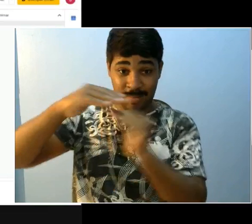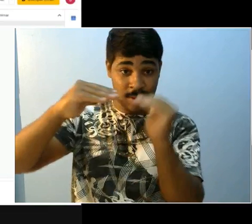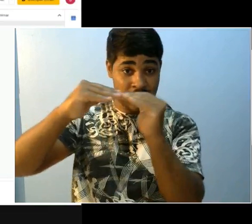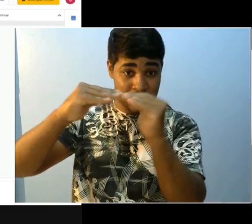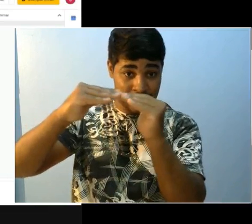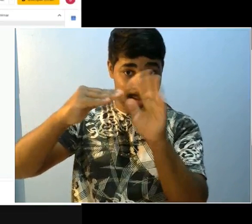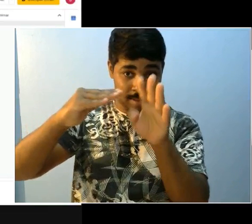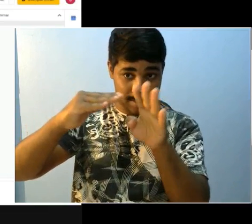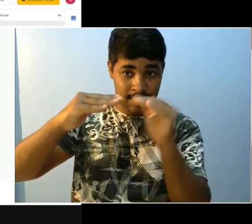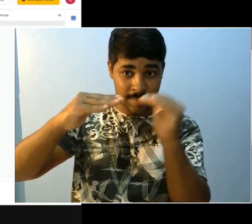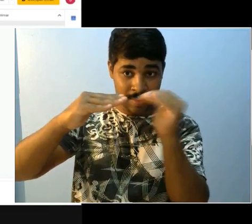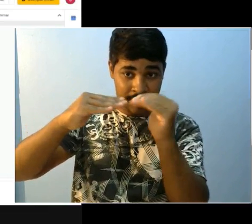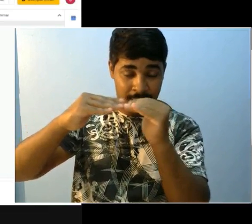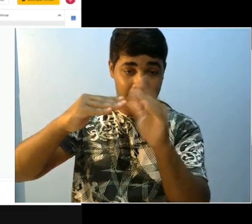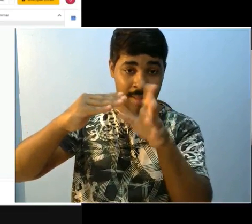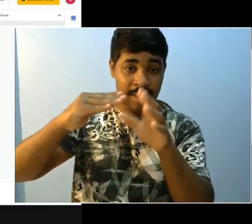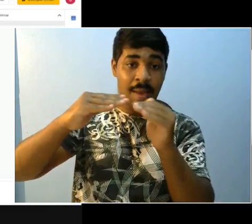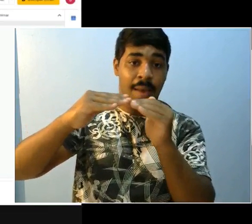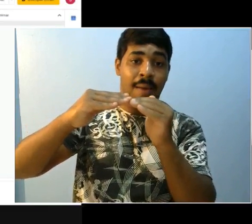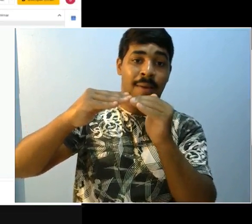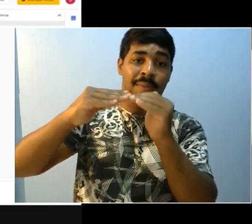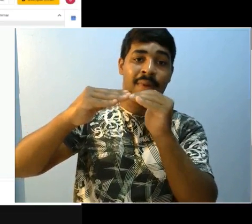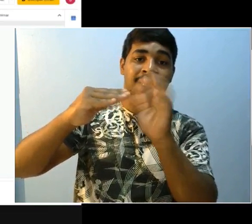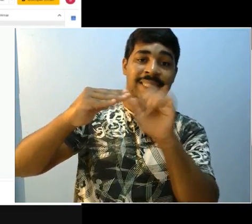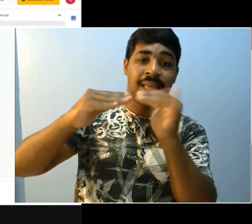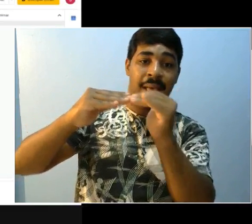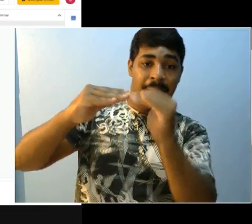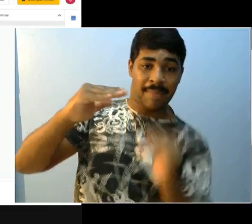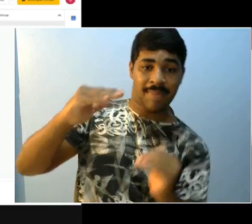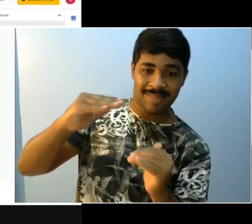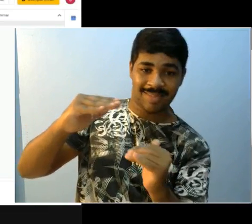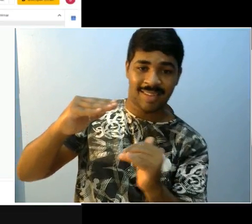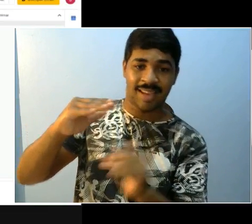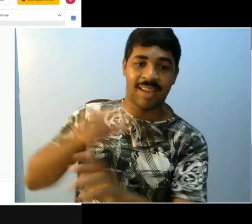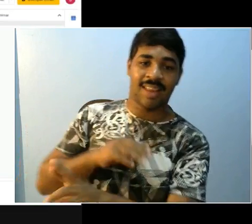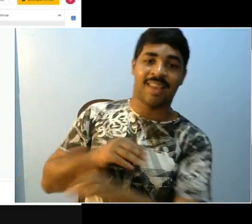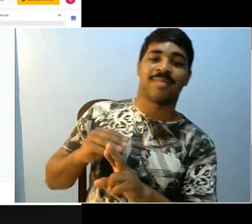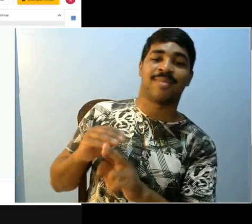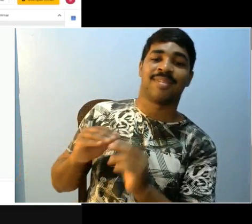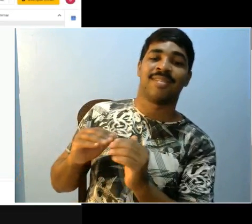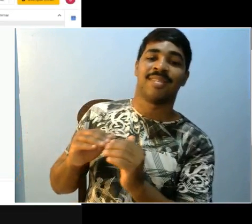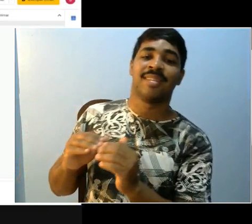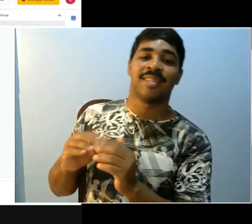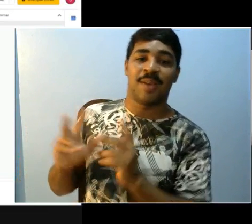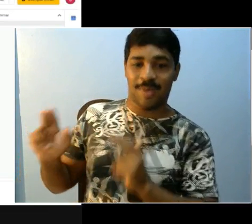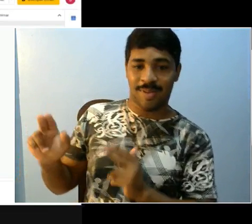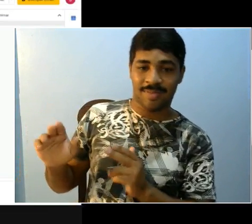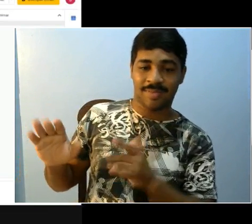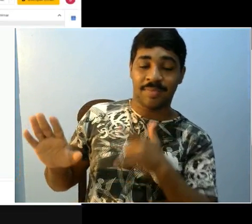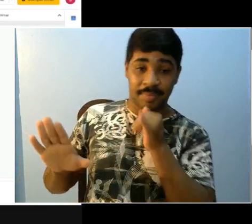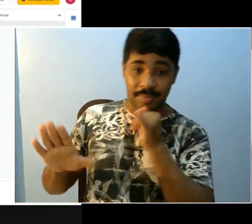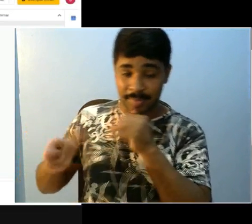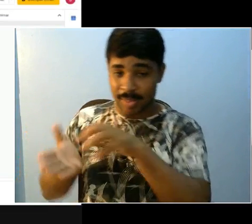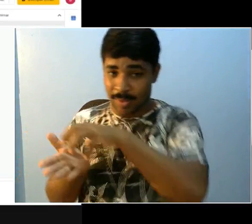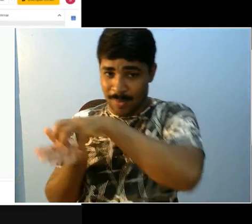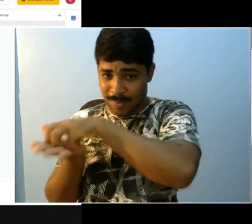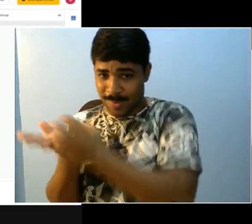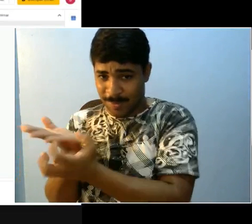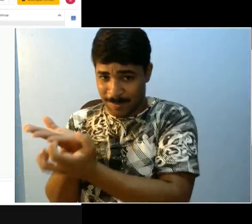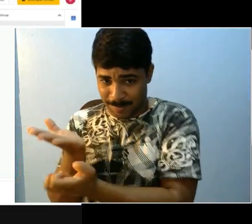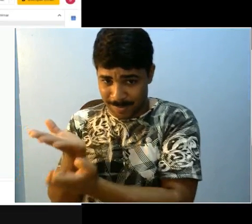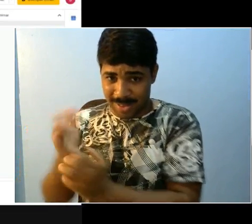vai responder da forma que ela falou aí. Lembre-se, o atrito máximo ele tem o quê? Um limite. Então, se eu aplico